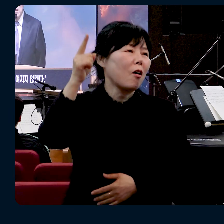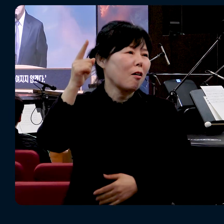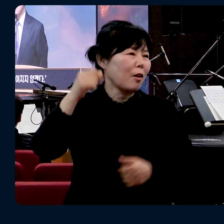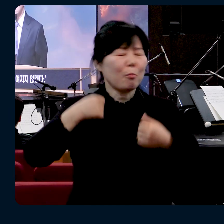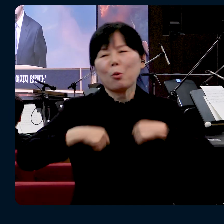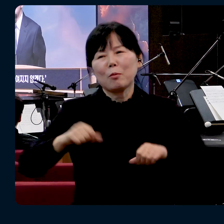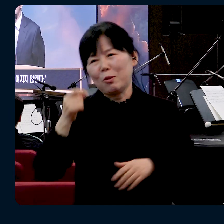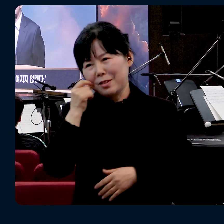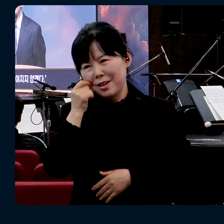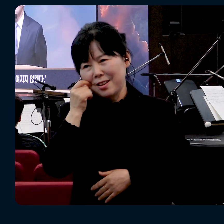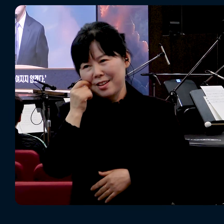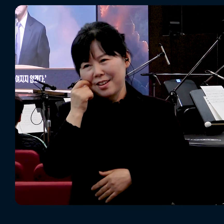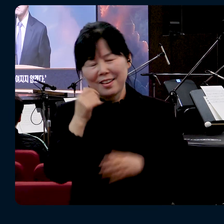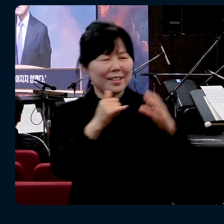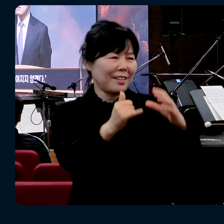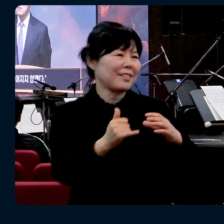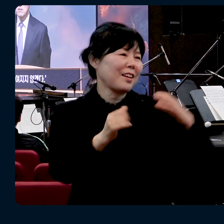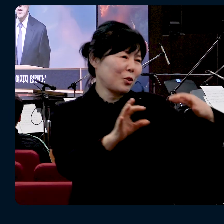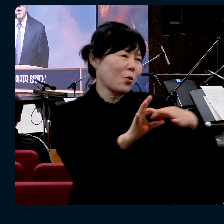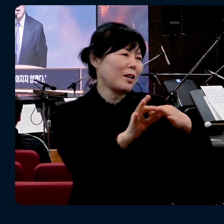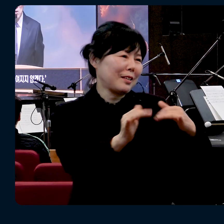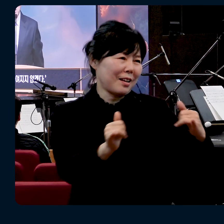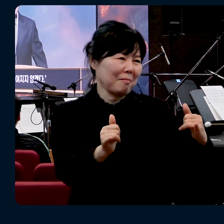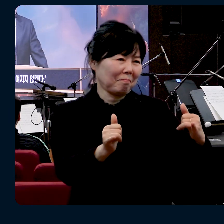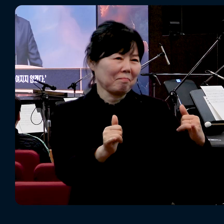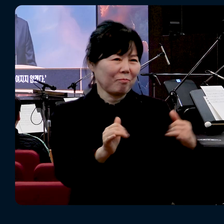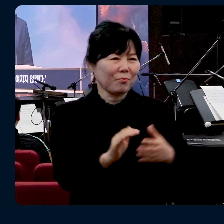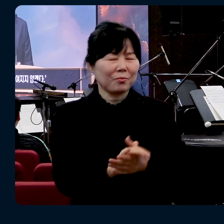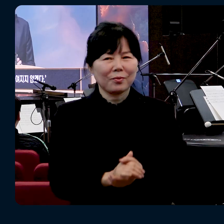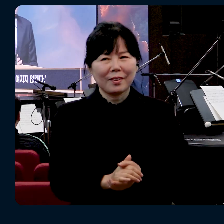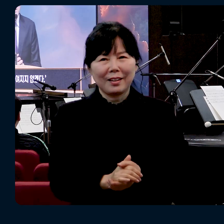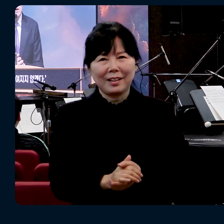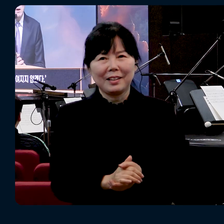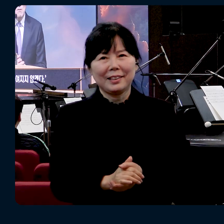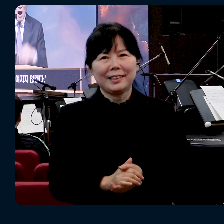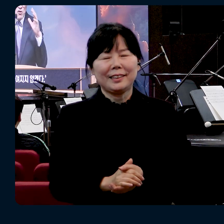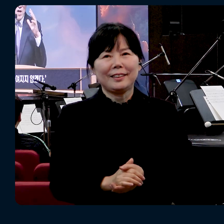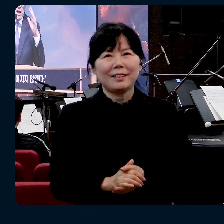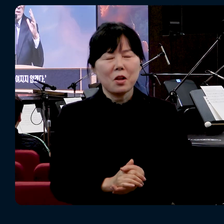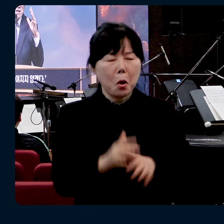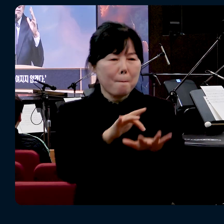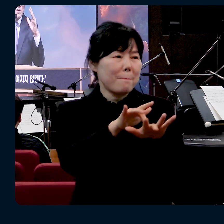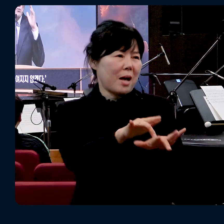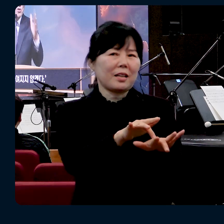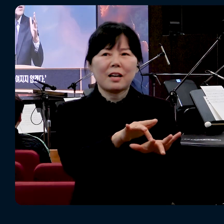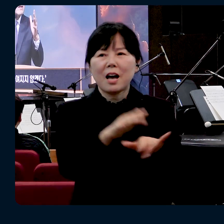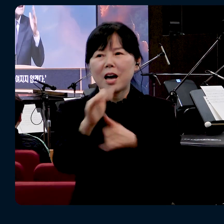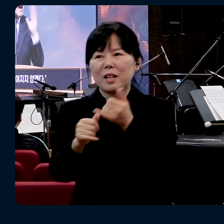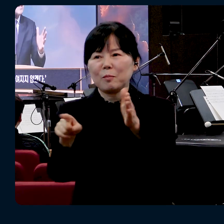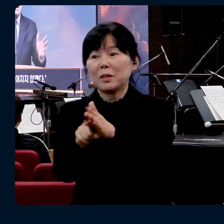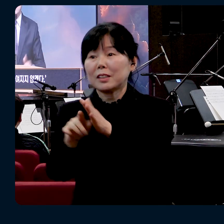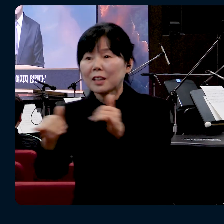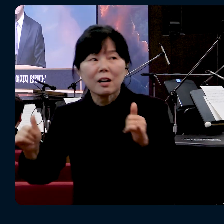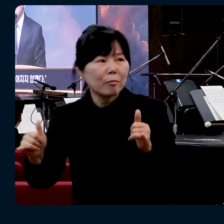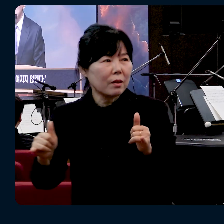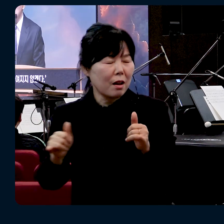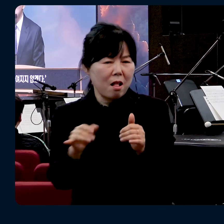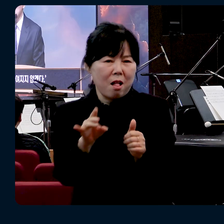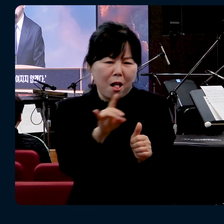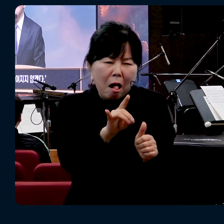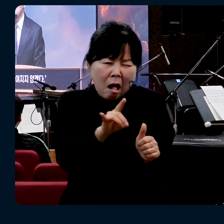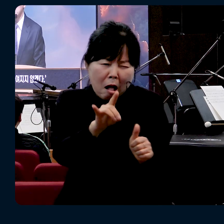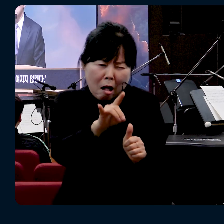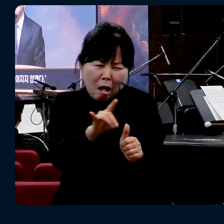여러분, 그게 세속입니다. 그것이 이 세속을 통해서 마귀가 하나님의 사람들을 무너뜨리는 가장